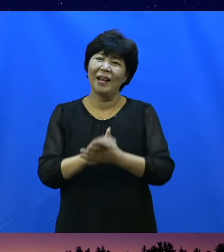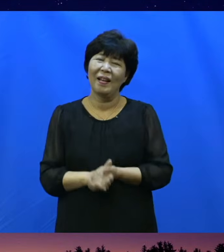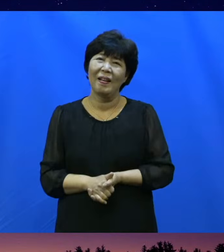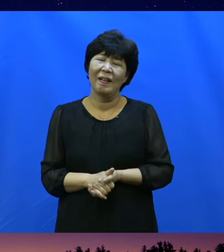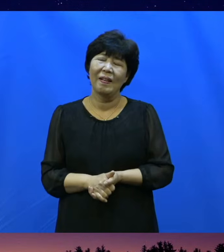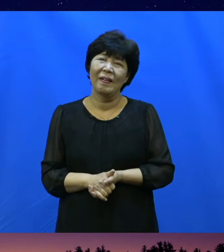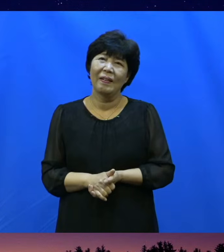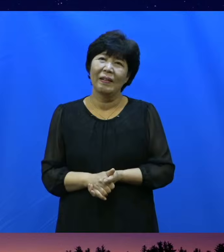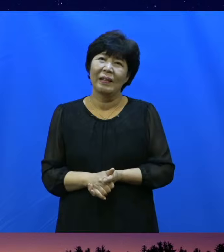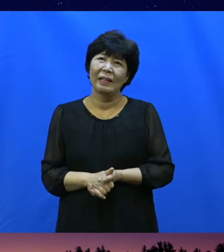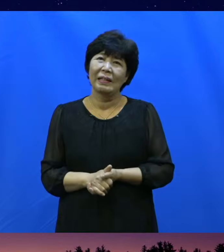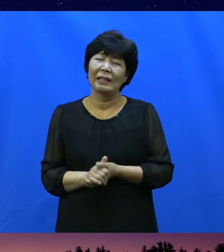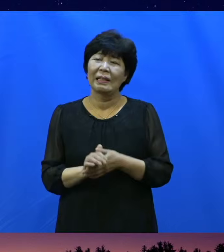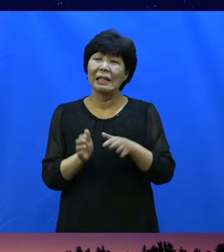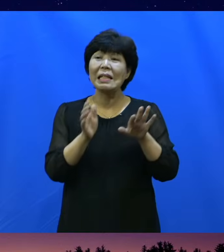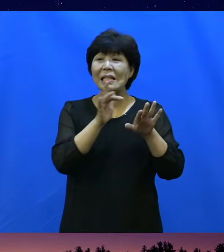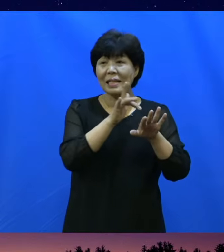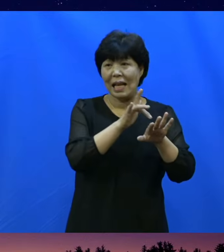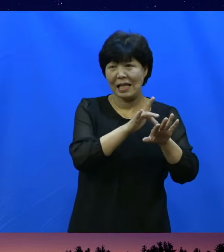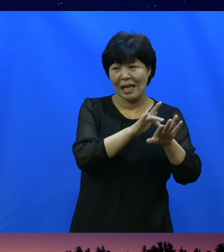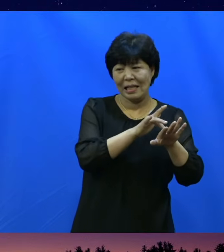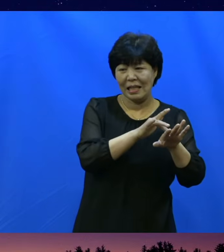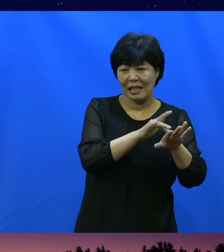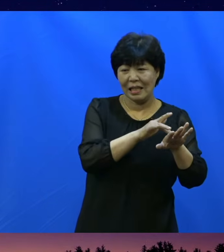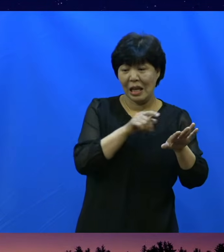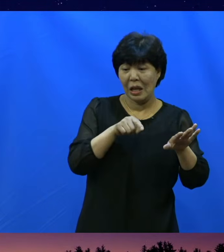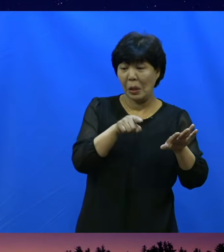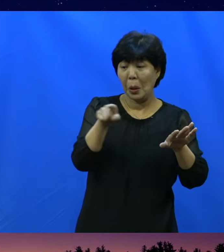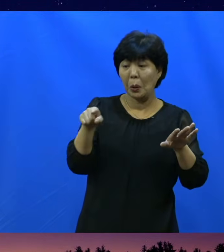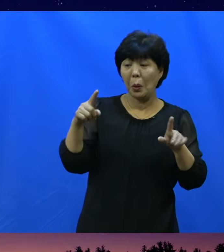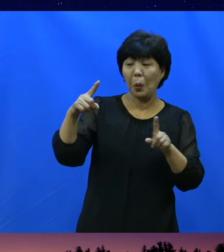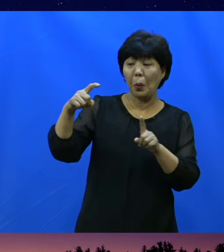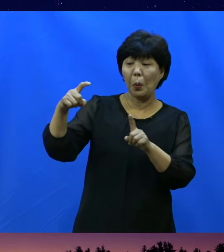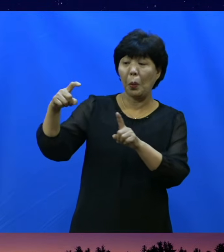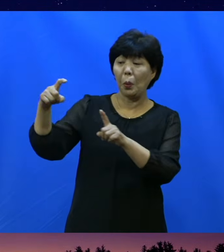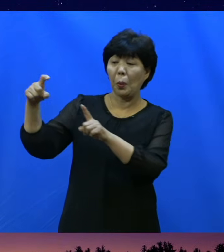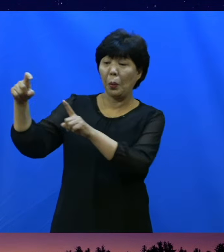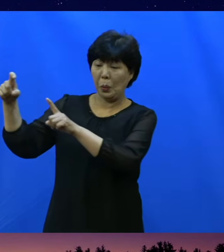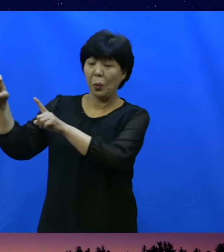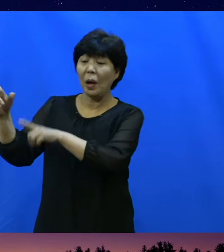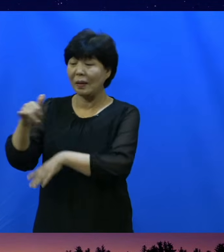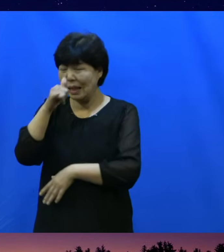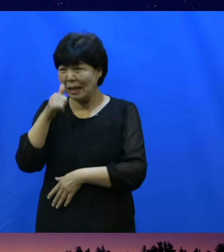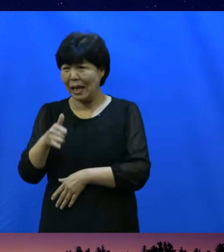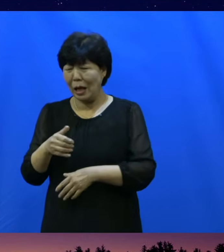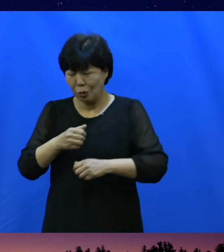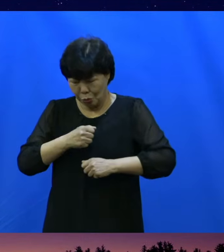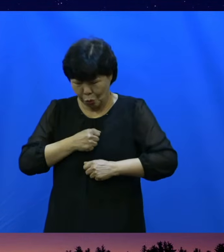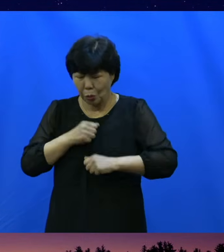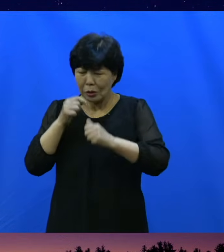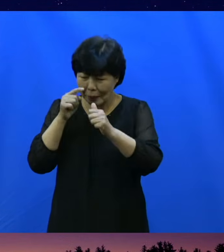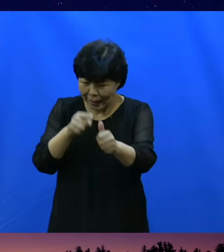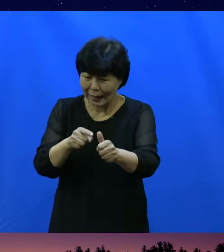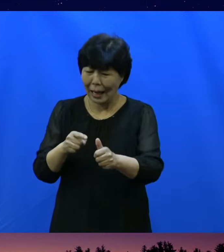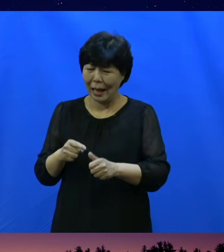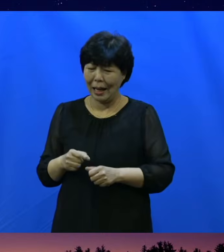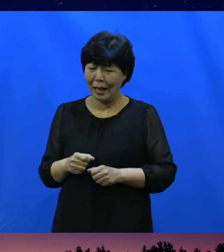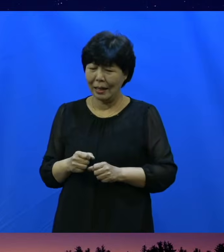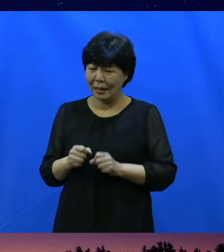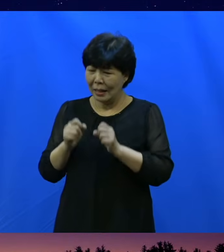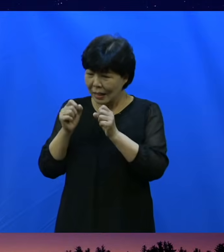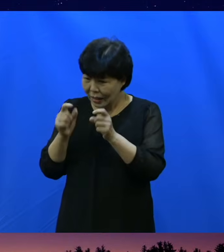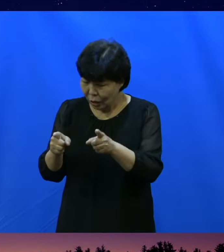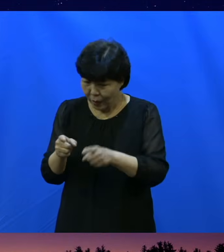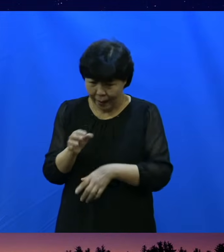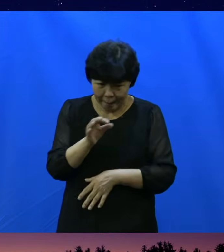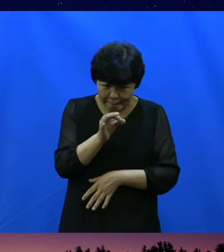그 말은 뭘까요? 사단이 너희들 근처에 지금 계속 너희들을 노리고 있다. 호시탐탐 시험하려고 기회를 찾고 있다.